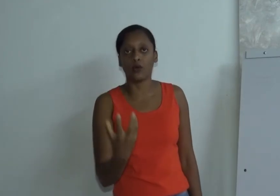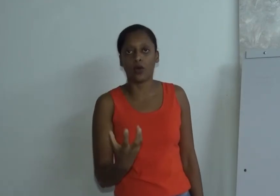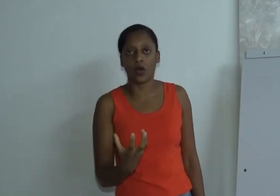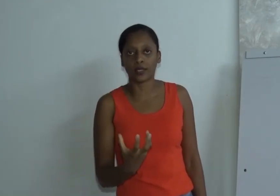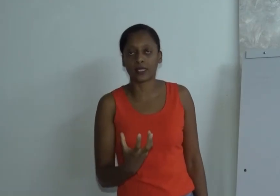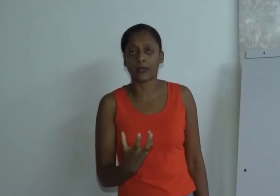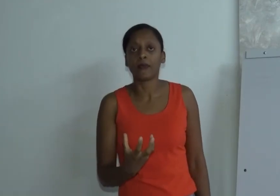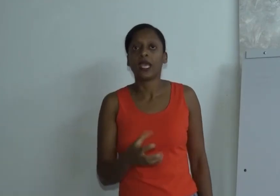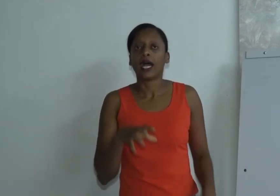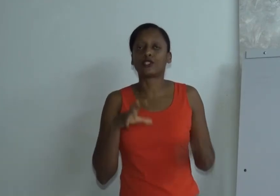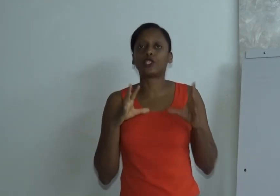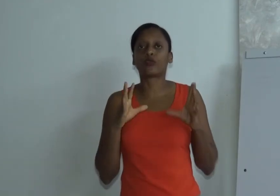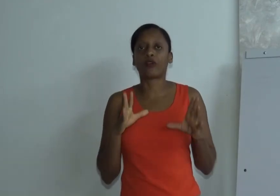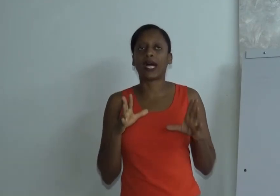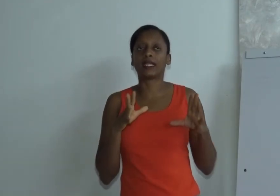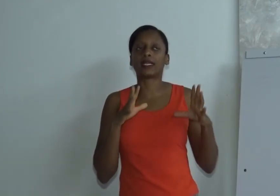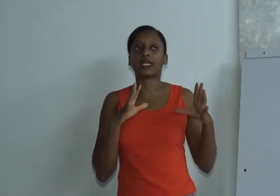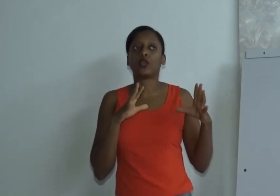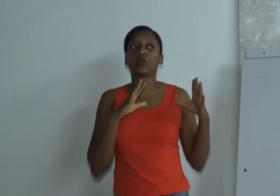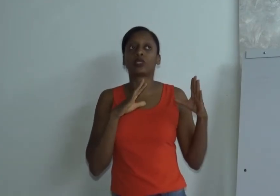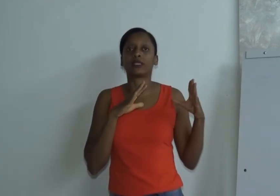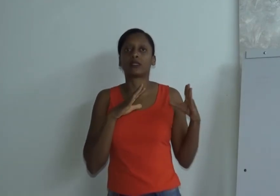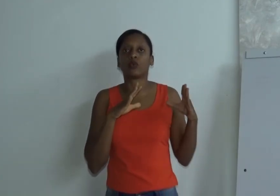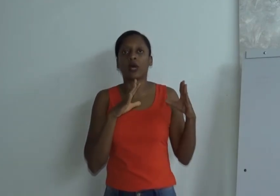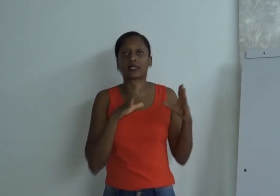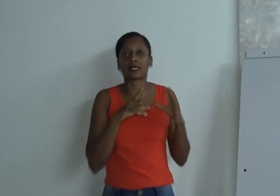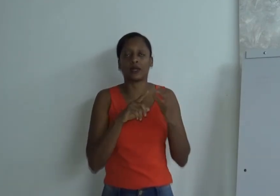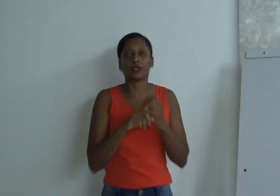reabsorção óssea. A gente fala que as células